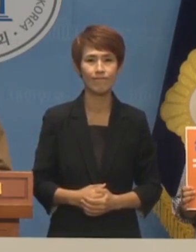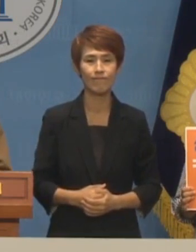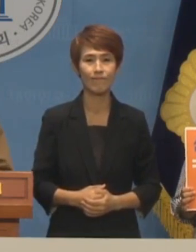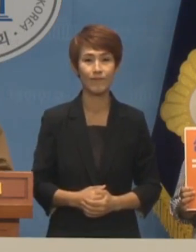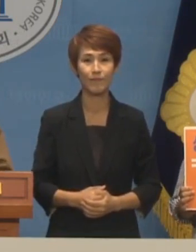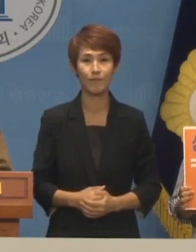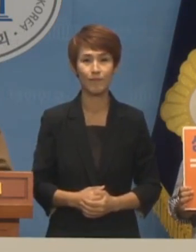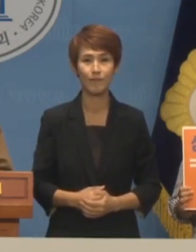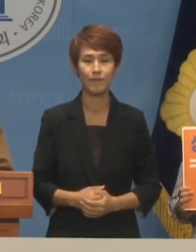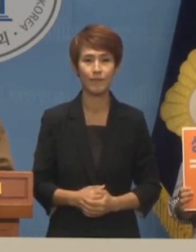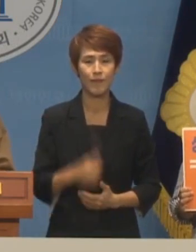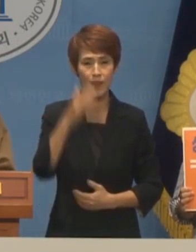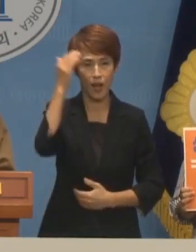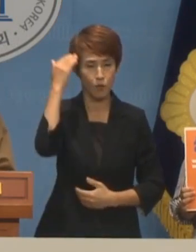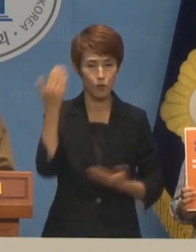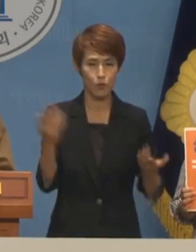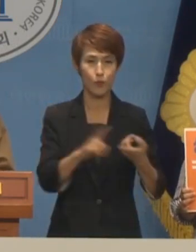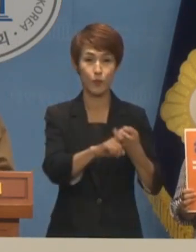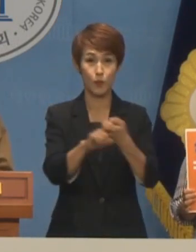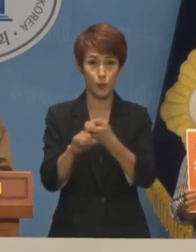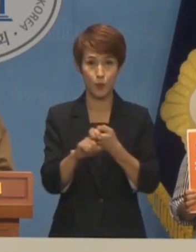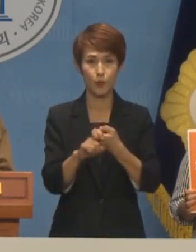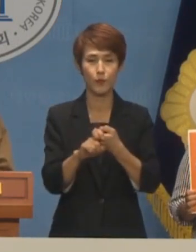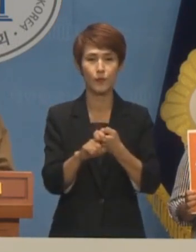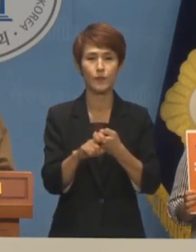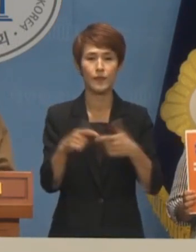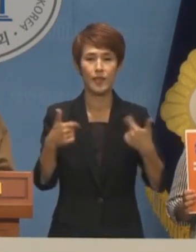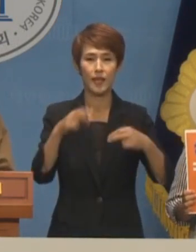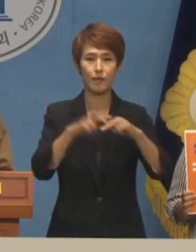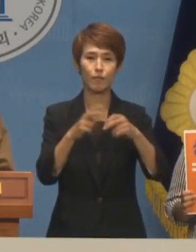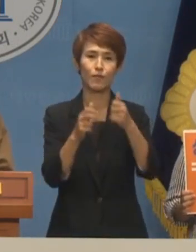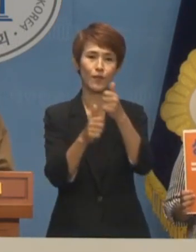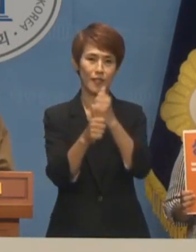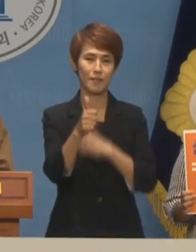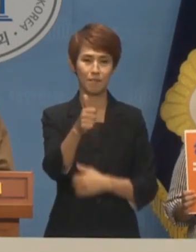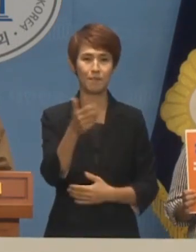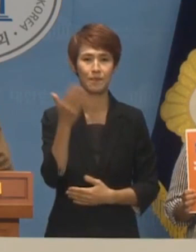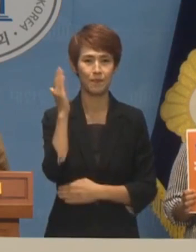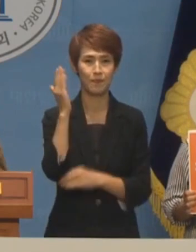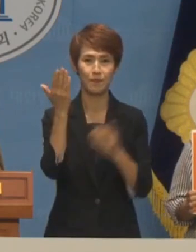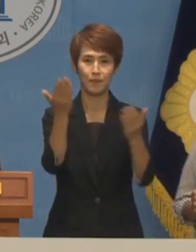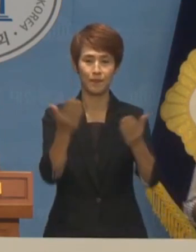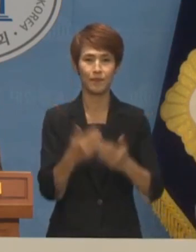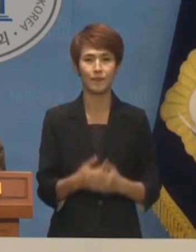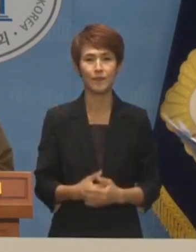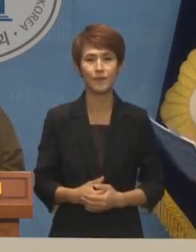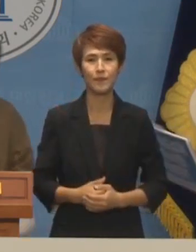네, 다음 발언은 한국노총 정현실 상임부위원장님 얘기를 들어보도록 하겠습니다.